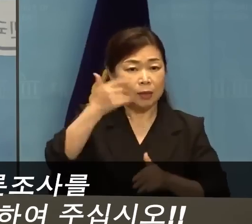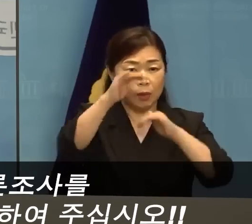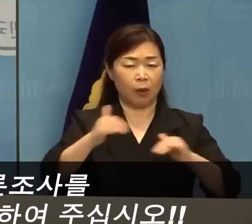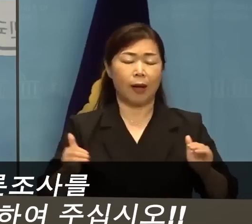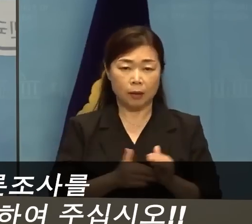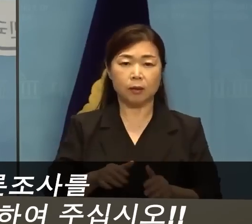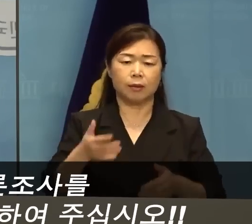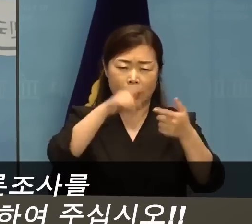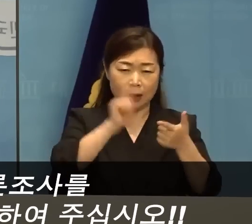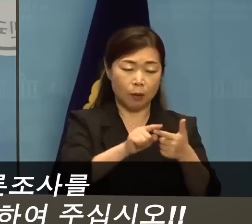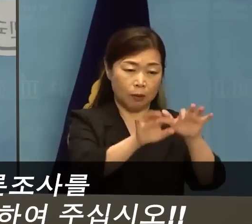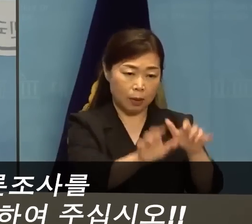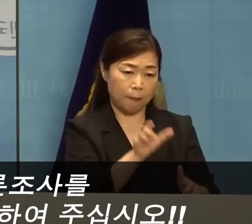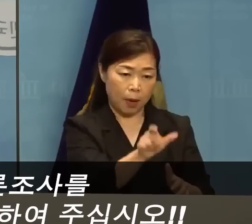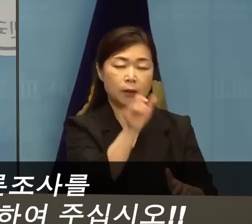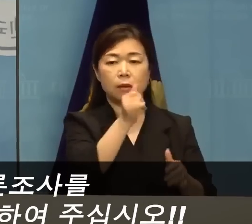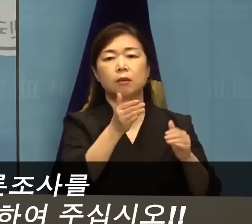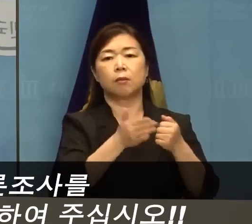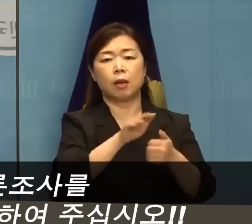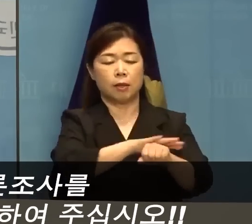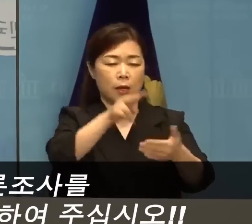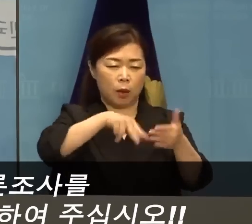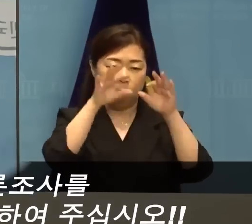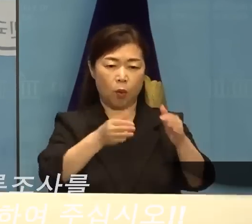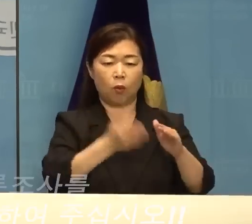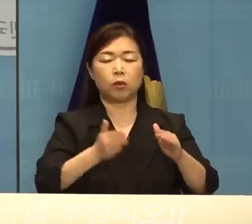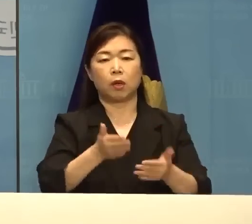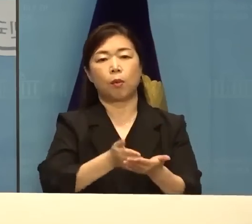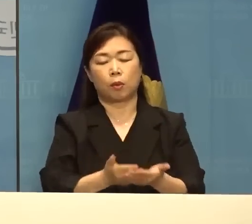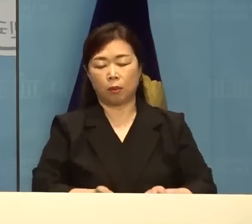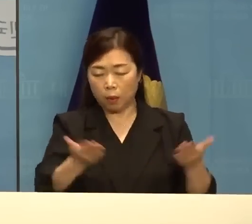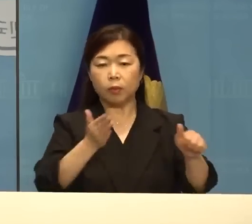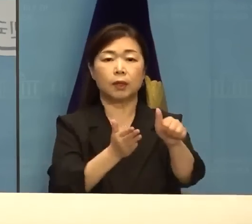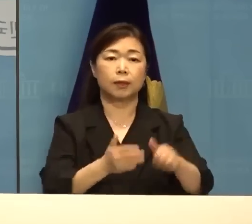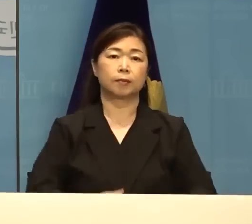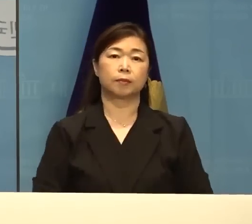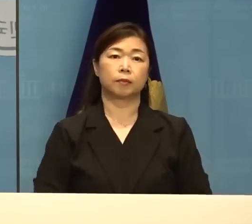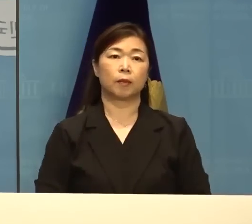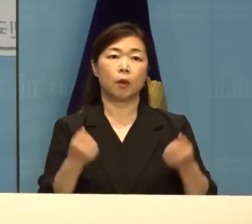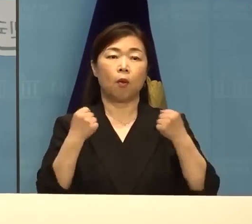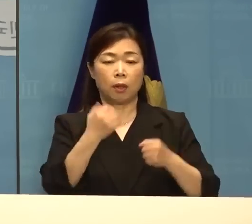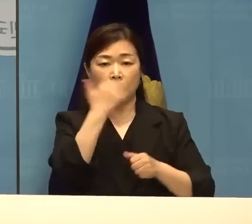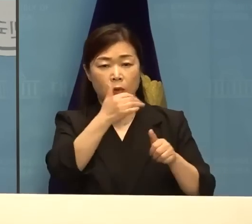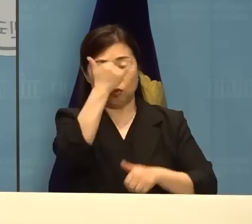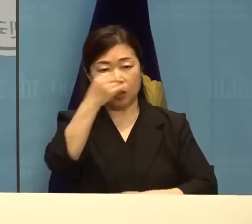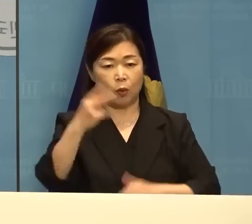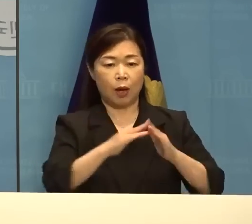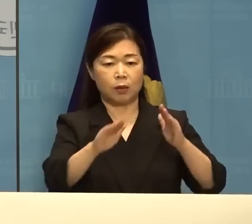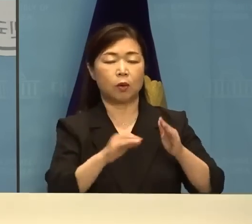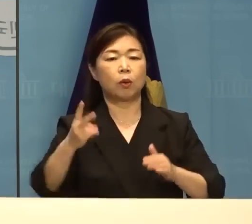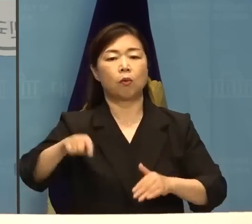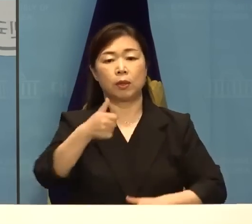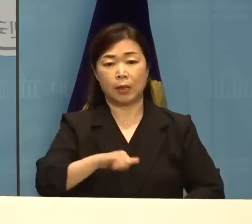있으니 잘 보시고 공정하게 보도해 주시기를 부탁드리고 그리고 우리 건강한 성윤리와 가정과 다음 세대